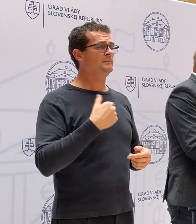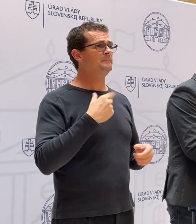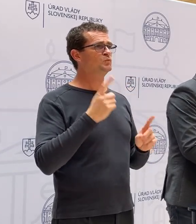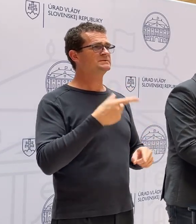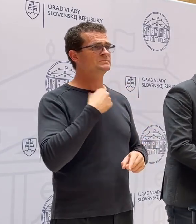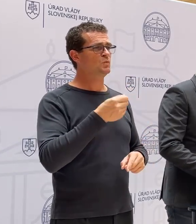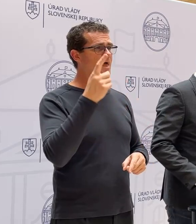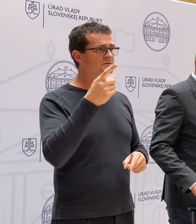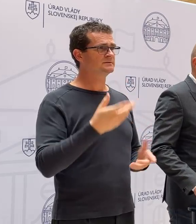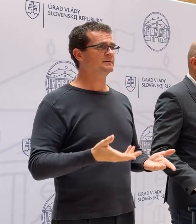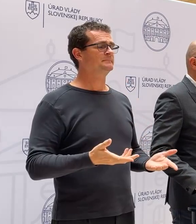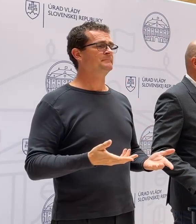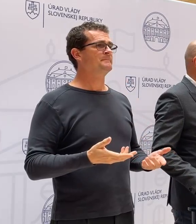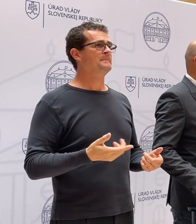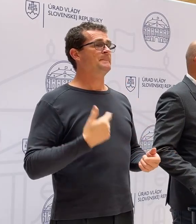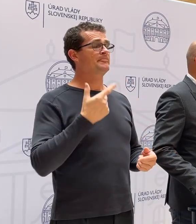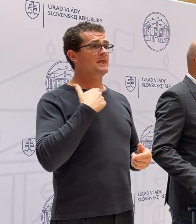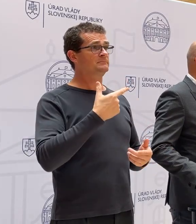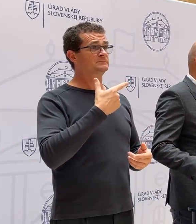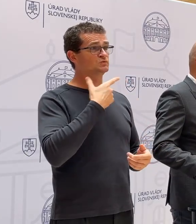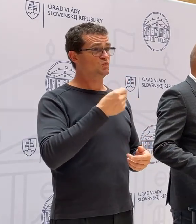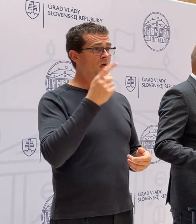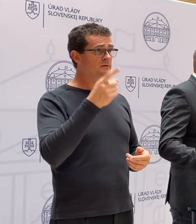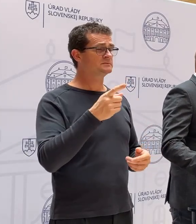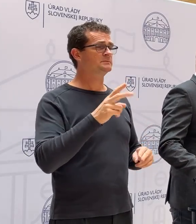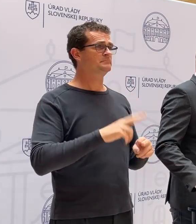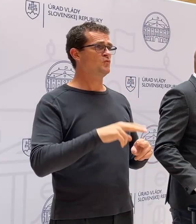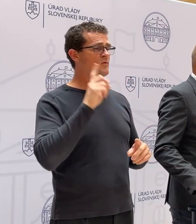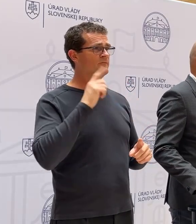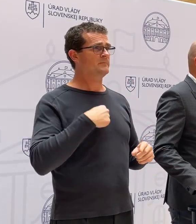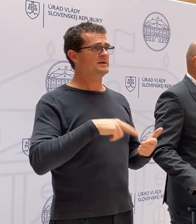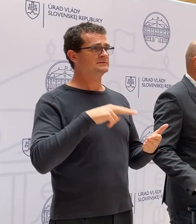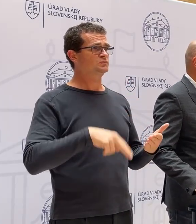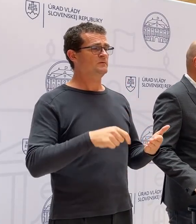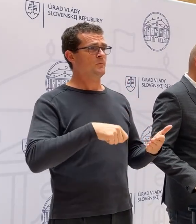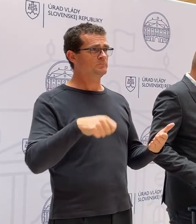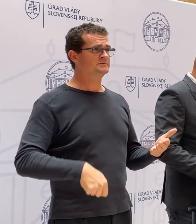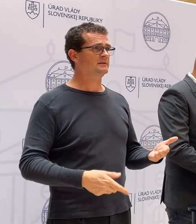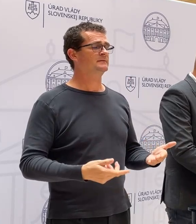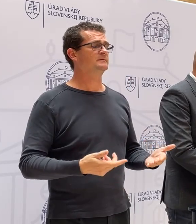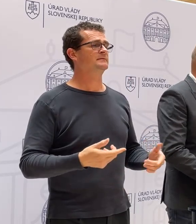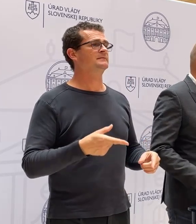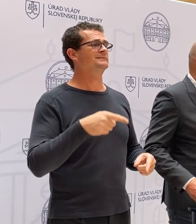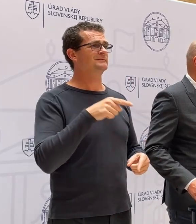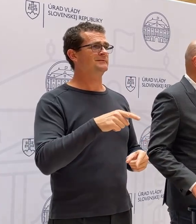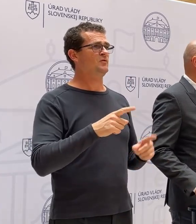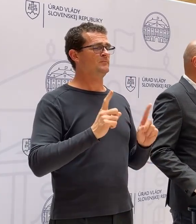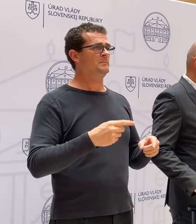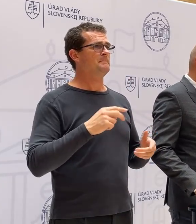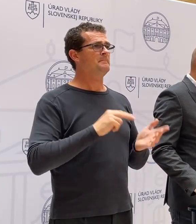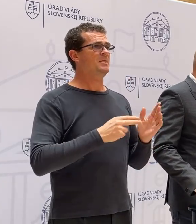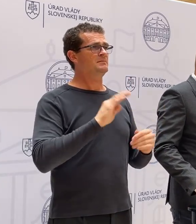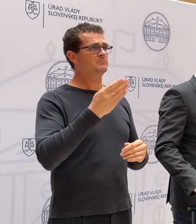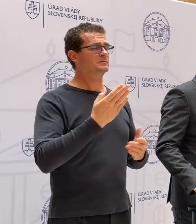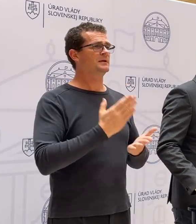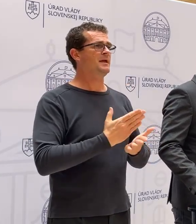musia odsúhlasiť. A keď to bude odsúhlasené, tak vieme tú zmluvu riadne podpísať. Tomu, ale budeme mať aj plán B, ak by